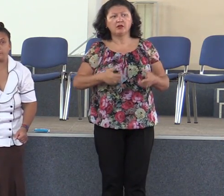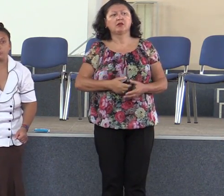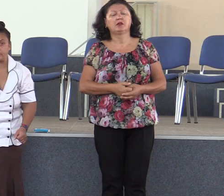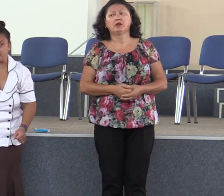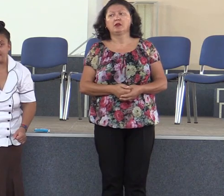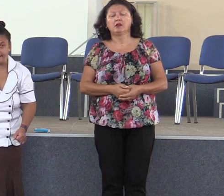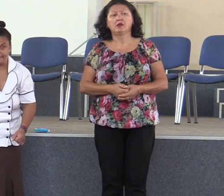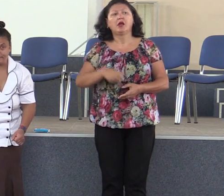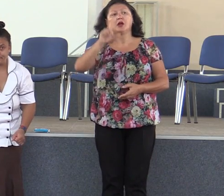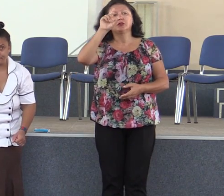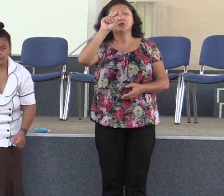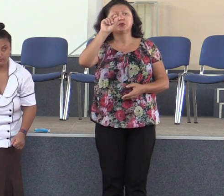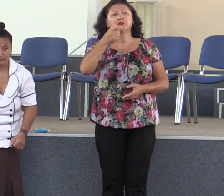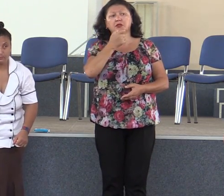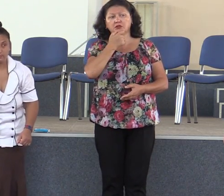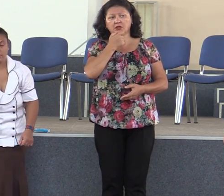În 20 de